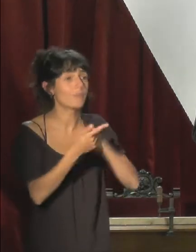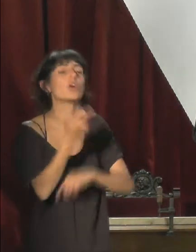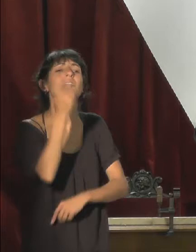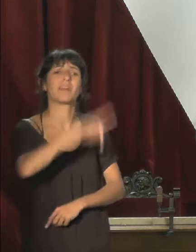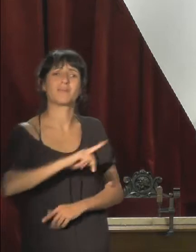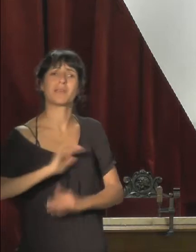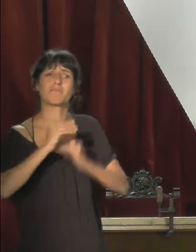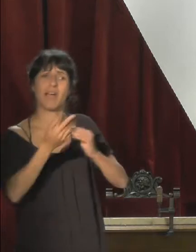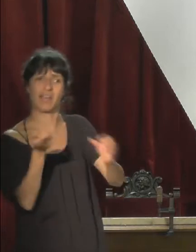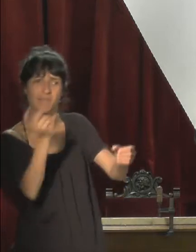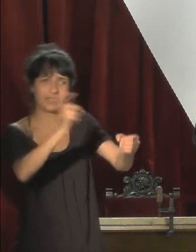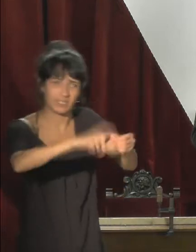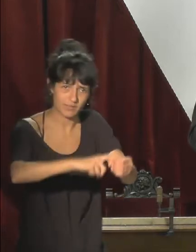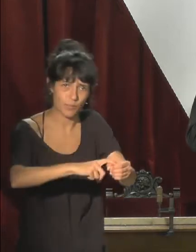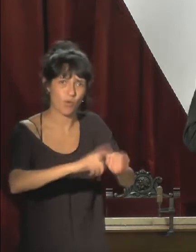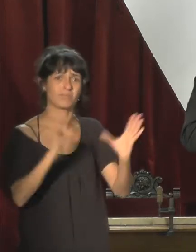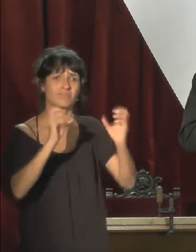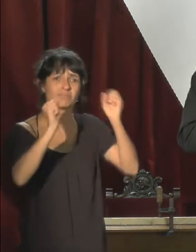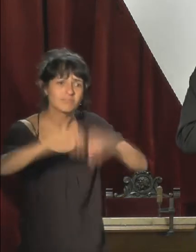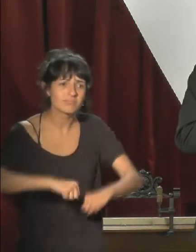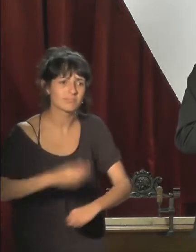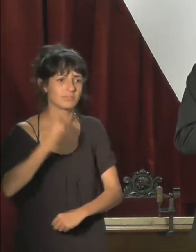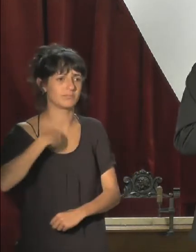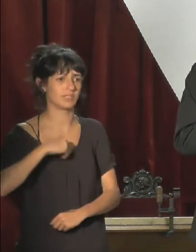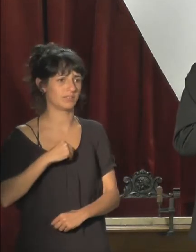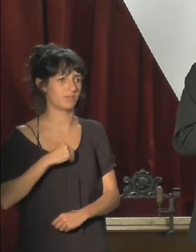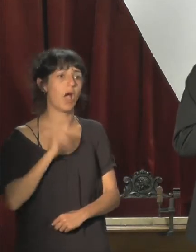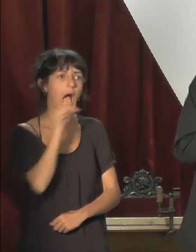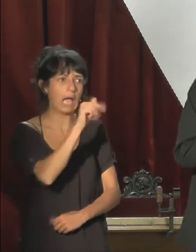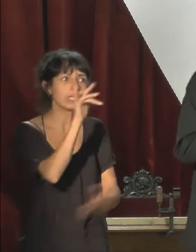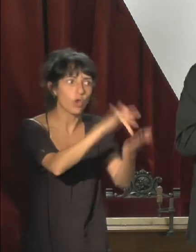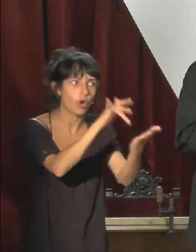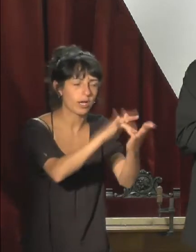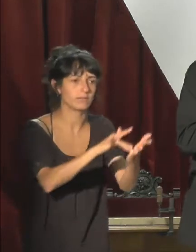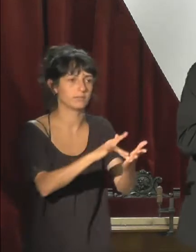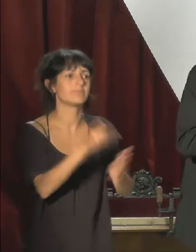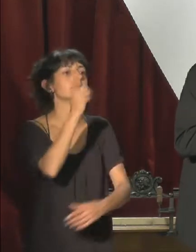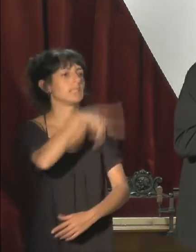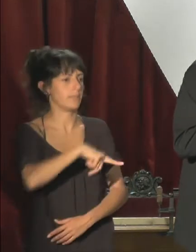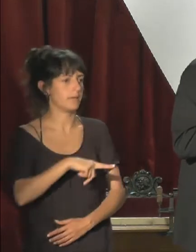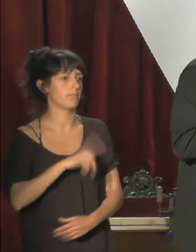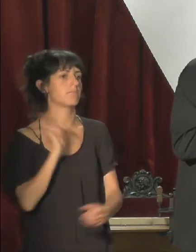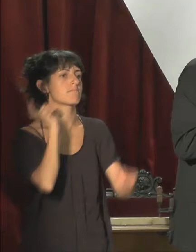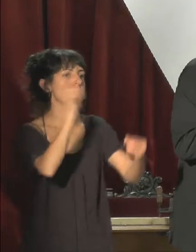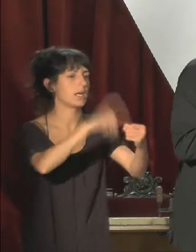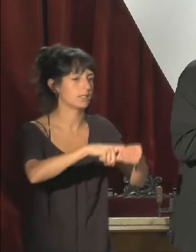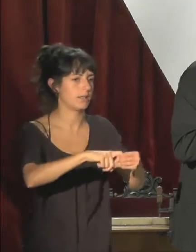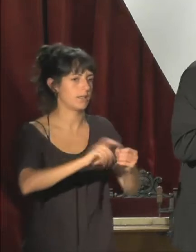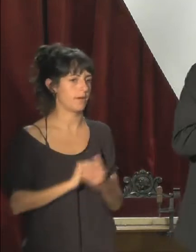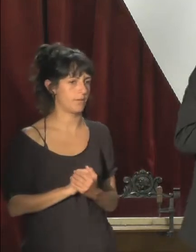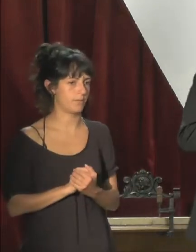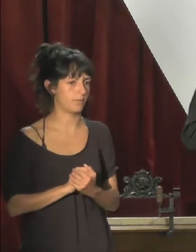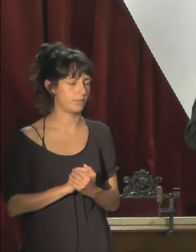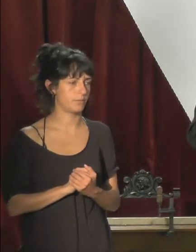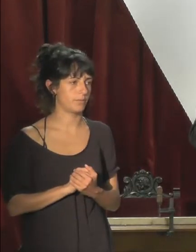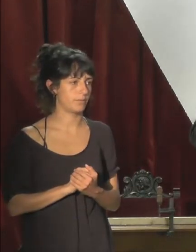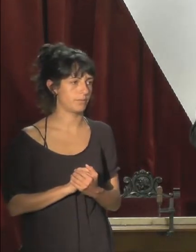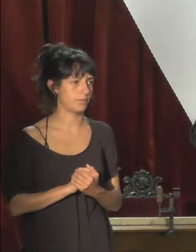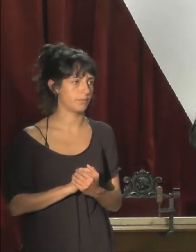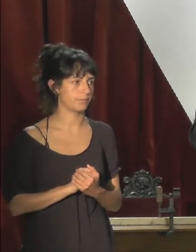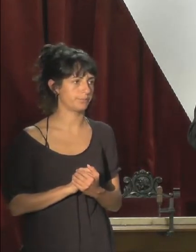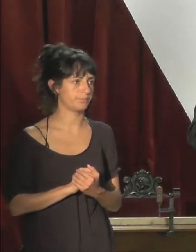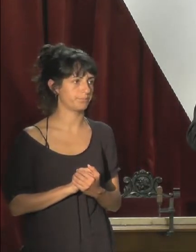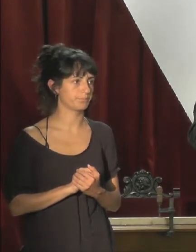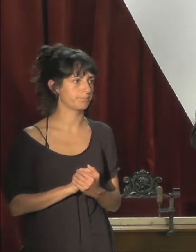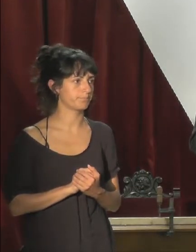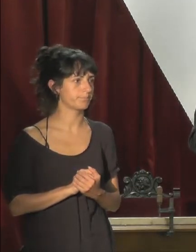Marea, participamos nas negociacións que ali tiveron lugar. E nunca Galicia e a súa fronte da